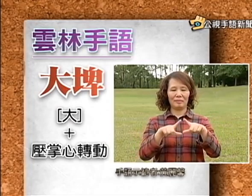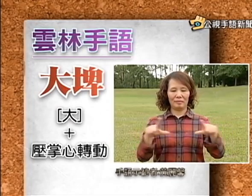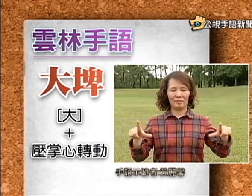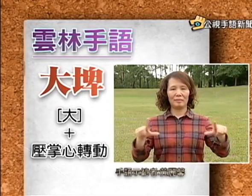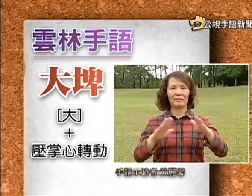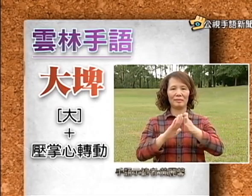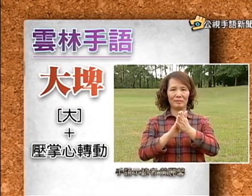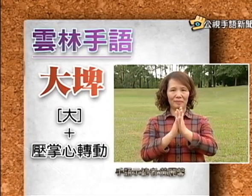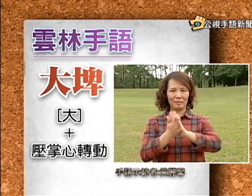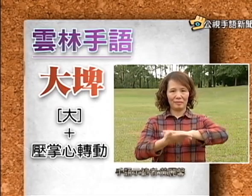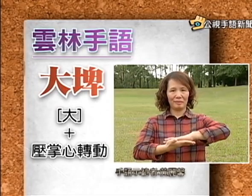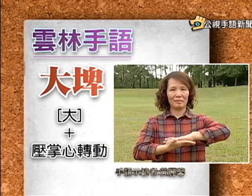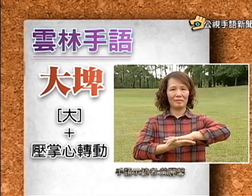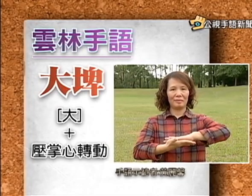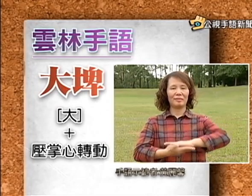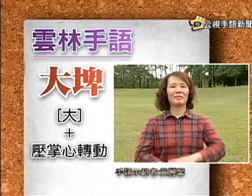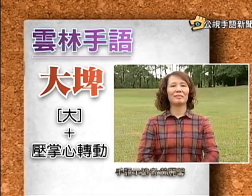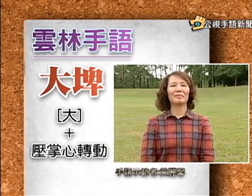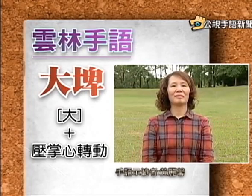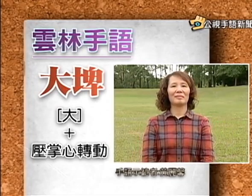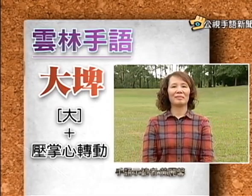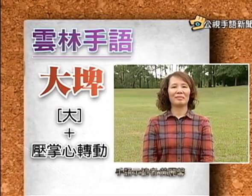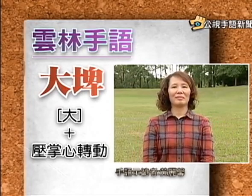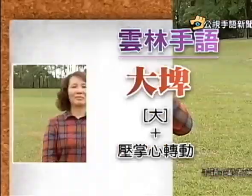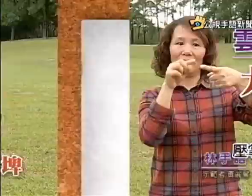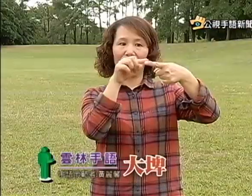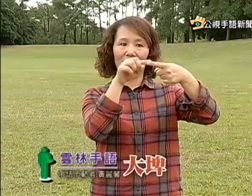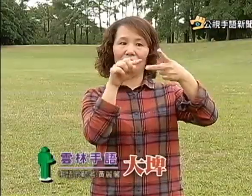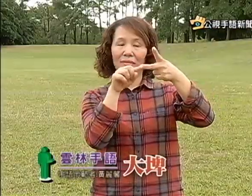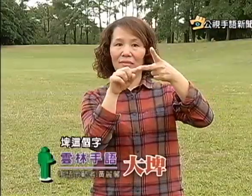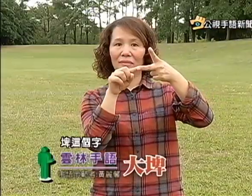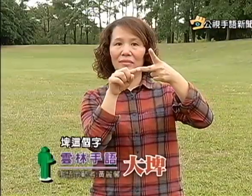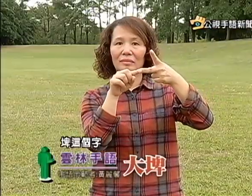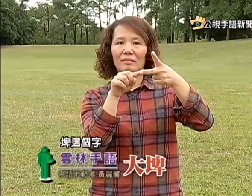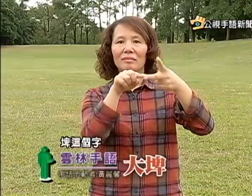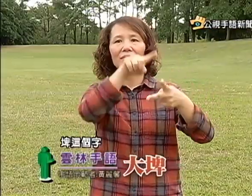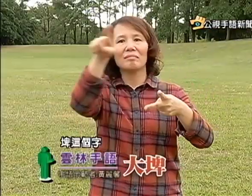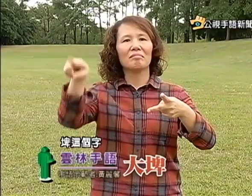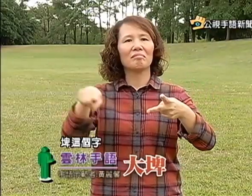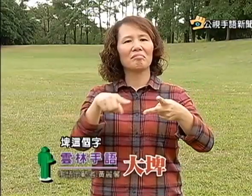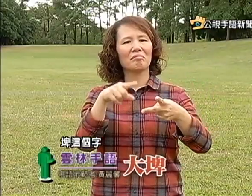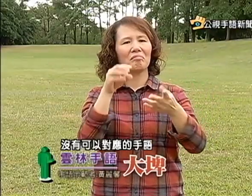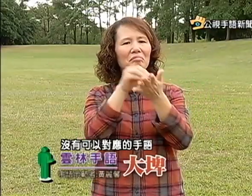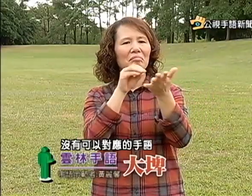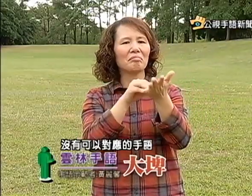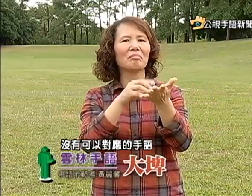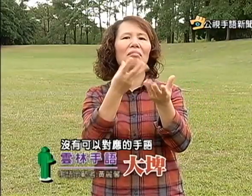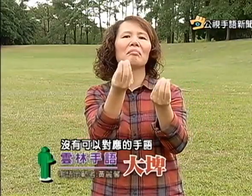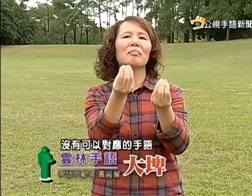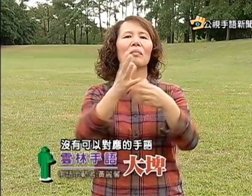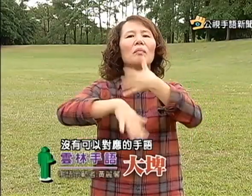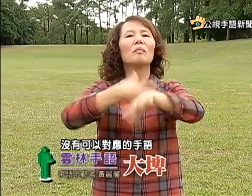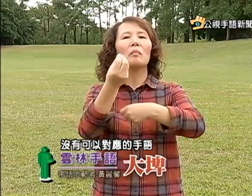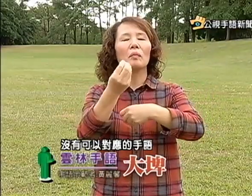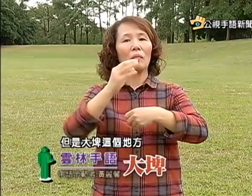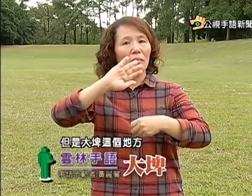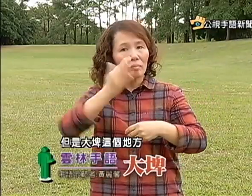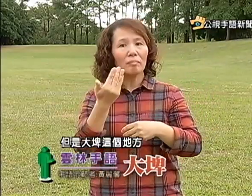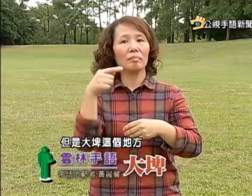先比大，再压掌心转动。陂这个字呢，没有可以对应的手语，但是大